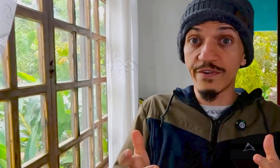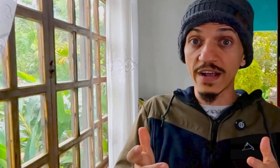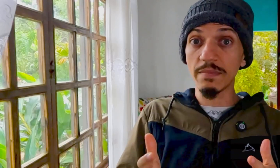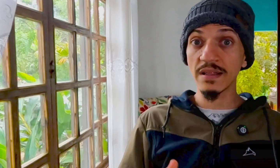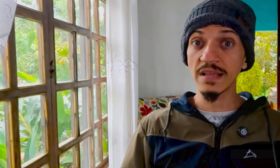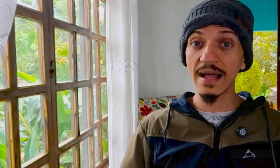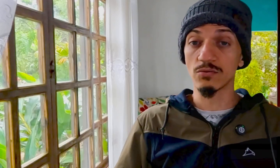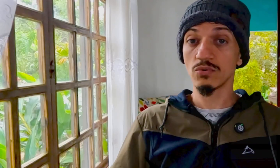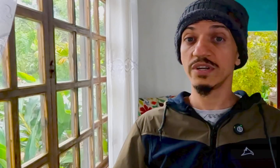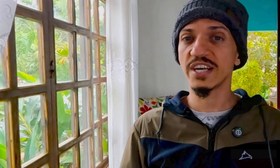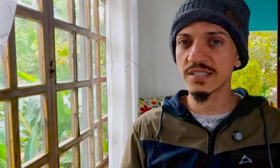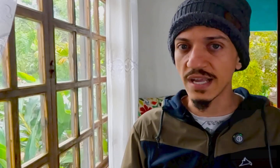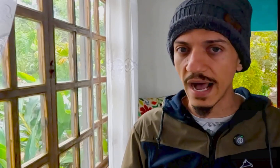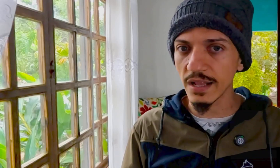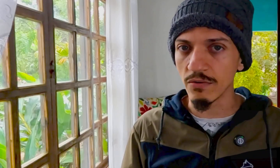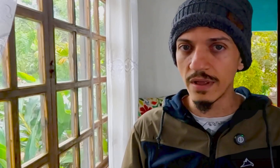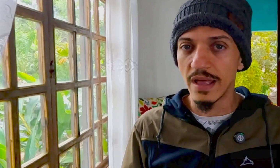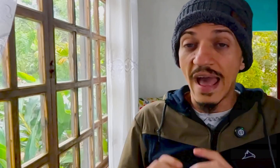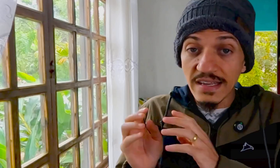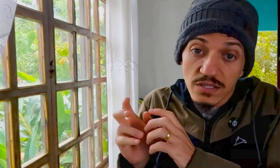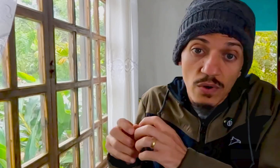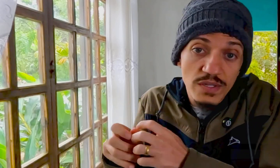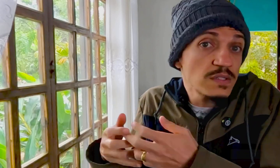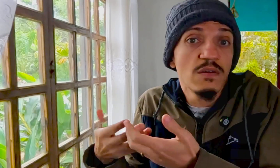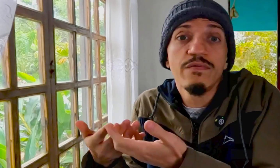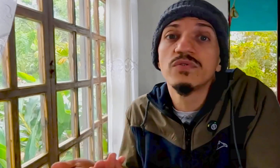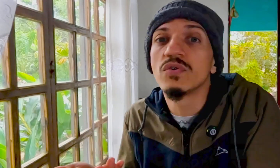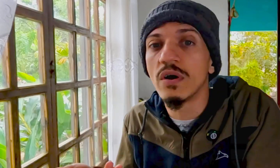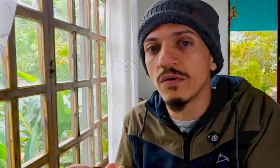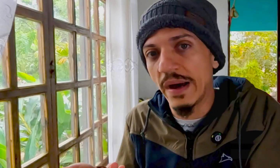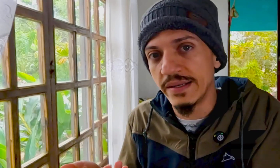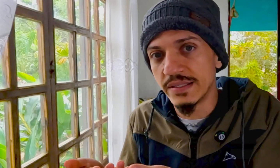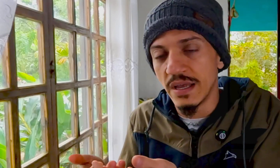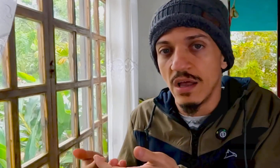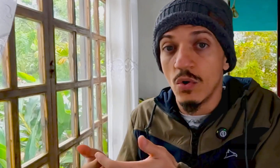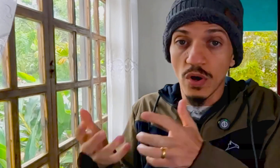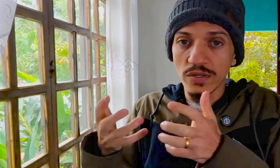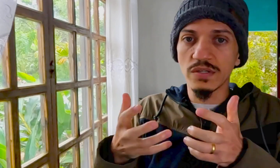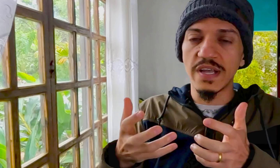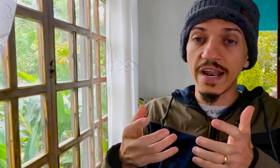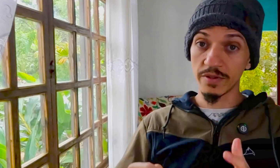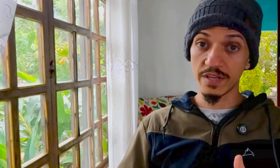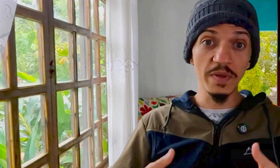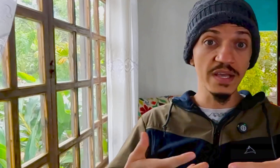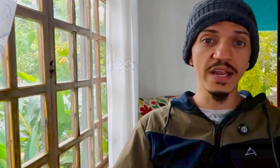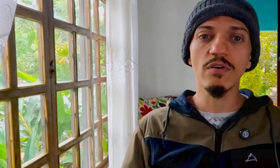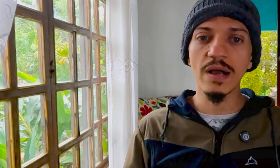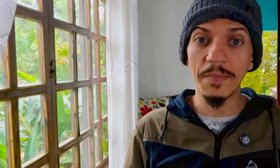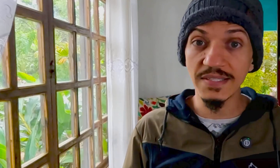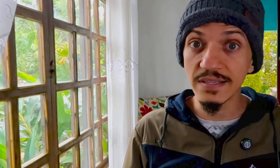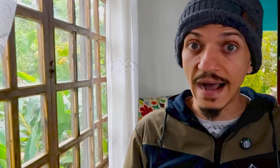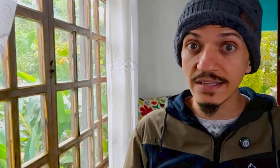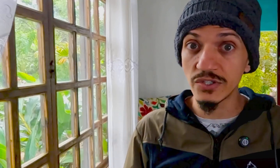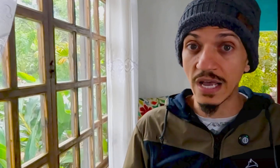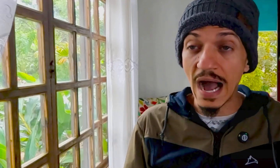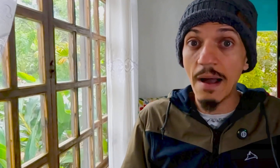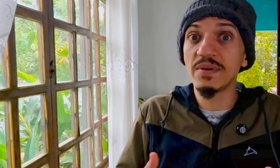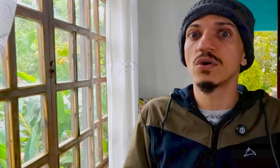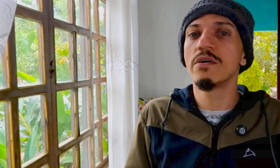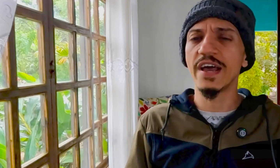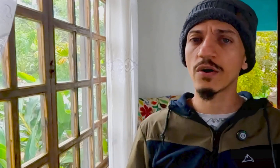tudo fragmentado, tudo engessado. Essas coisas não funcionam mais. O nosso cérebro tem uma incrível capacidade